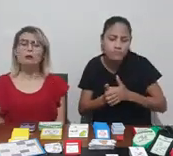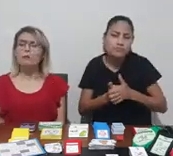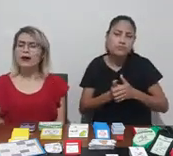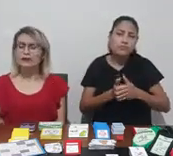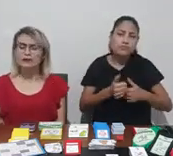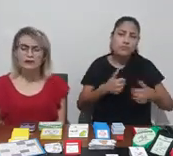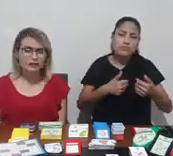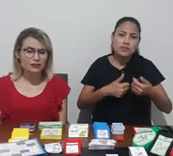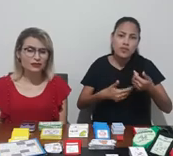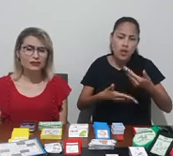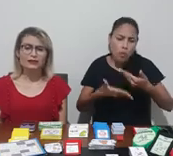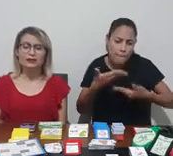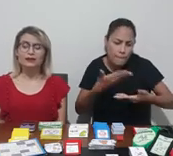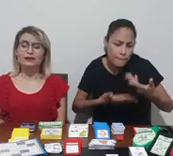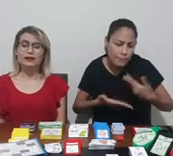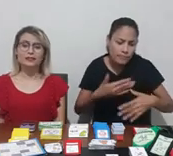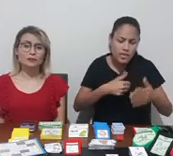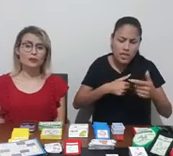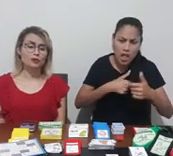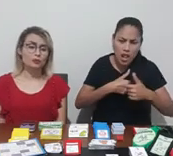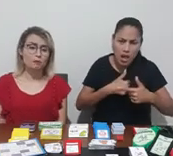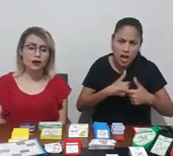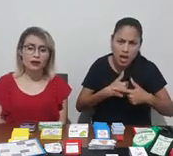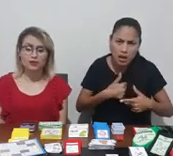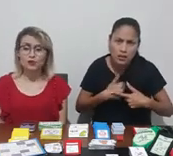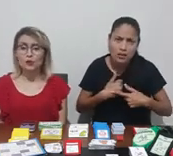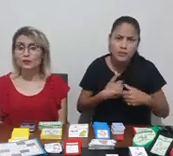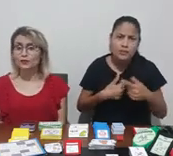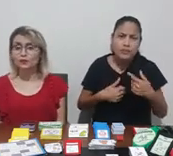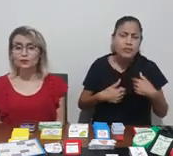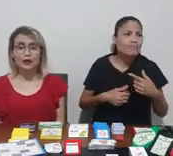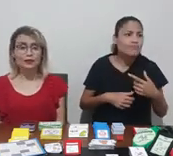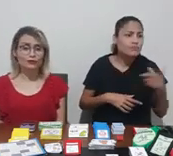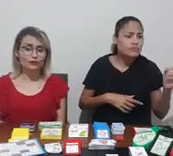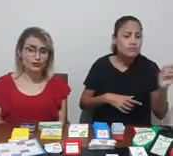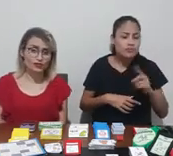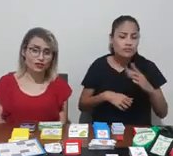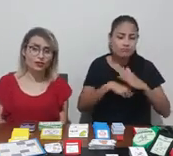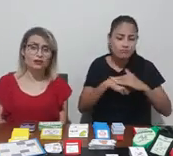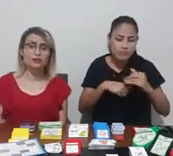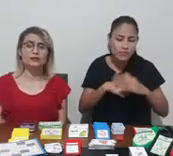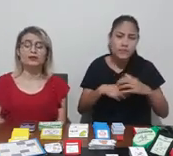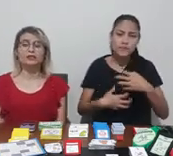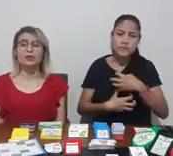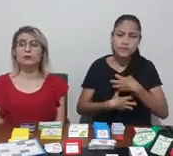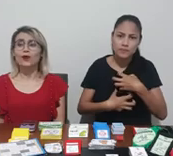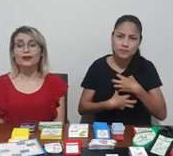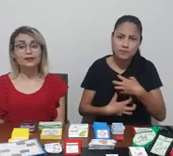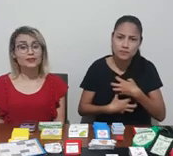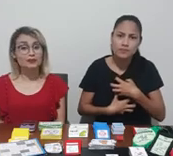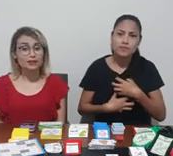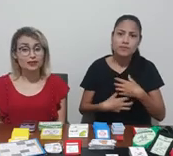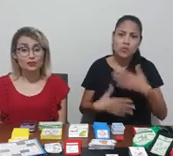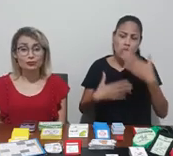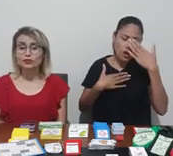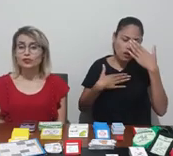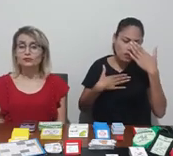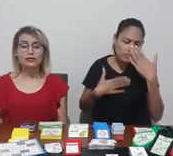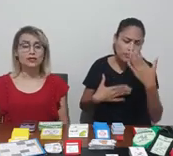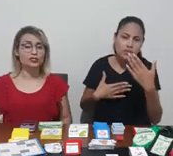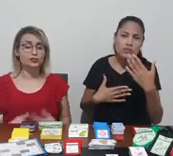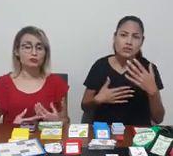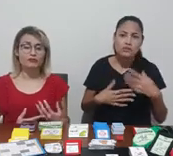que compartilha, né? Assim, por onde eu passo, eu sinto o carinho de vocês, sabe? O agradecimento,